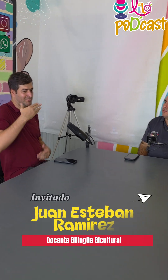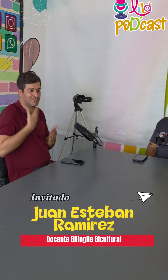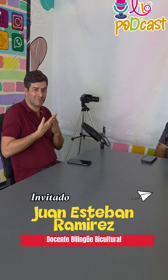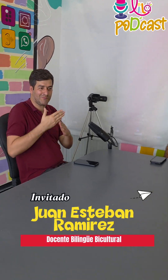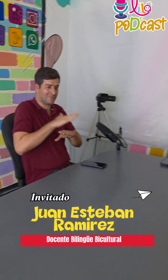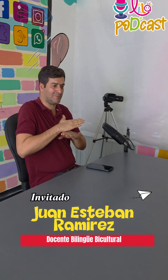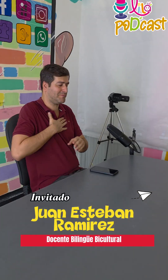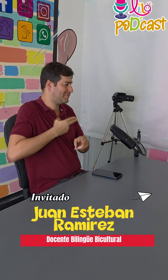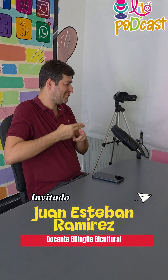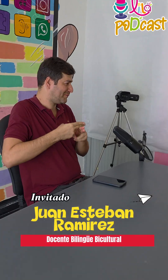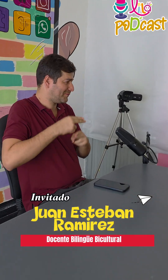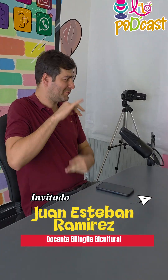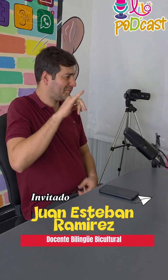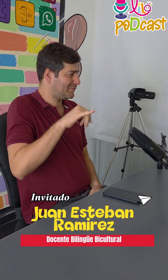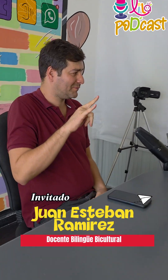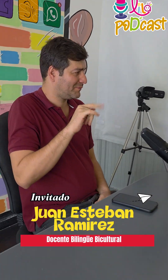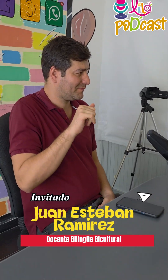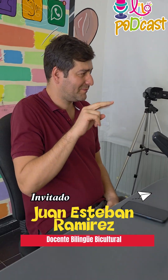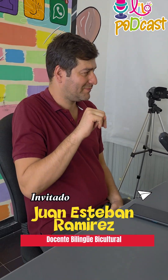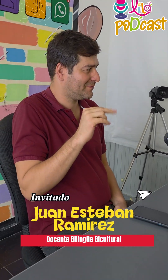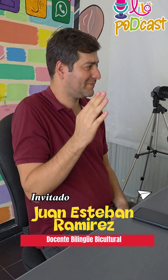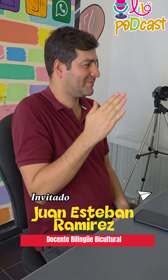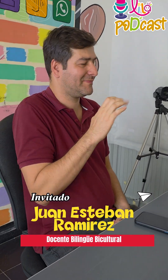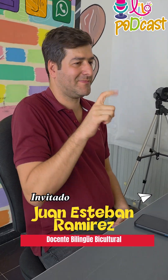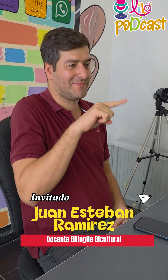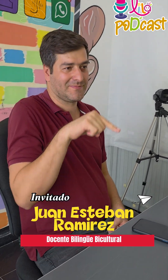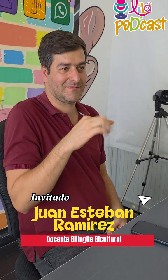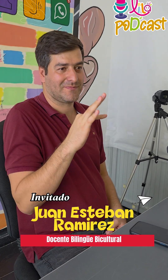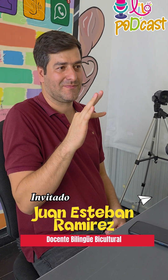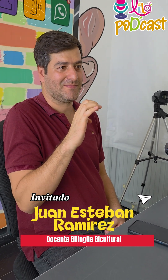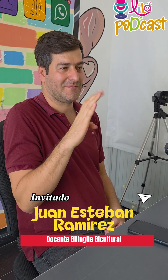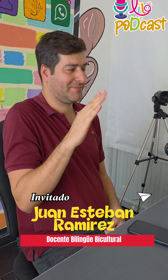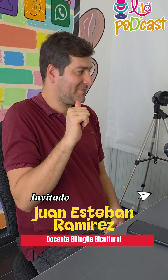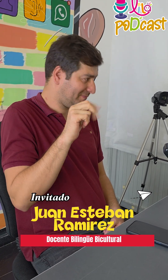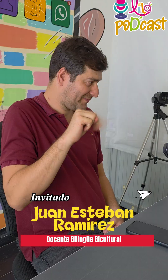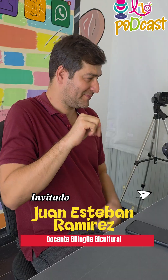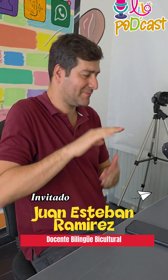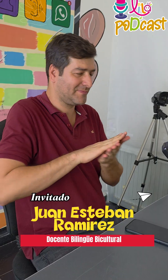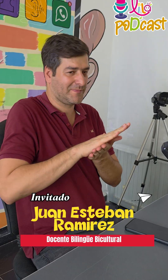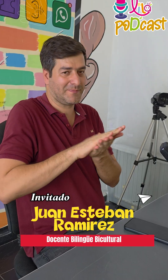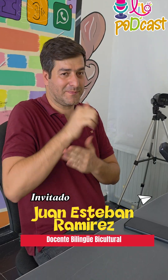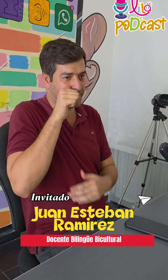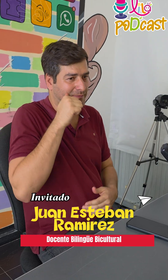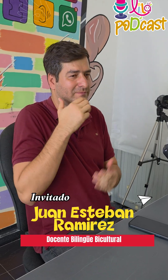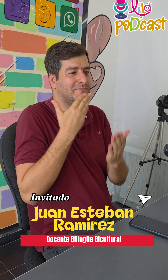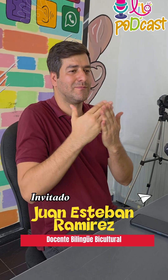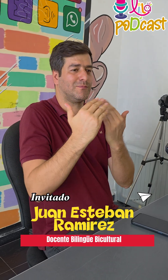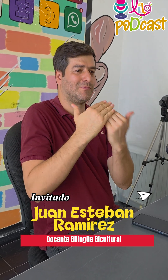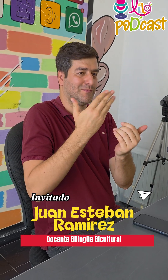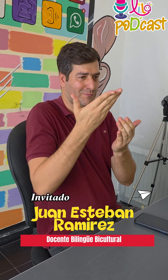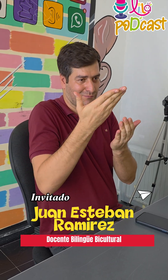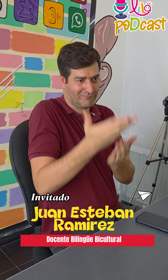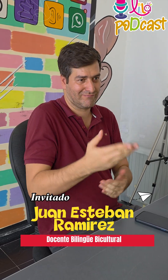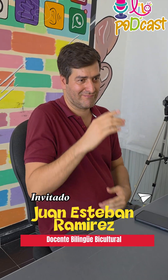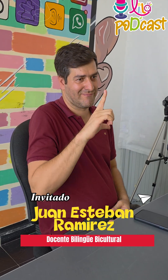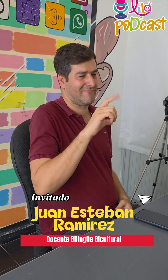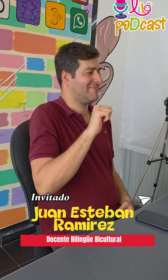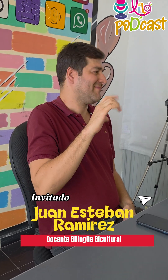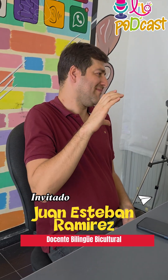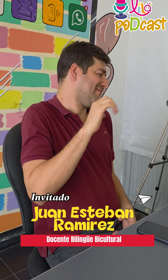Bueno, muchas gracias por la invitación. Mi nombre es Juan Esteban y esta es mi seña. Gracias por la invitación a